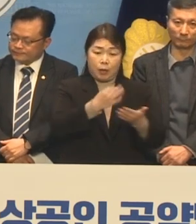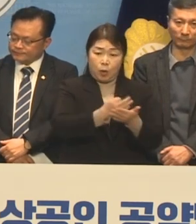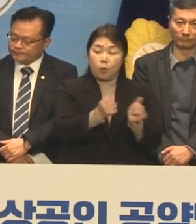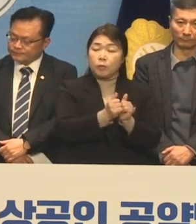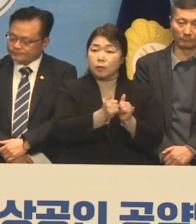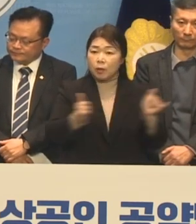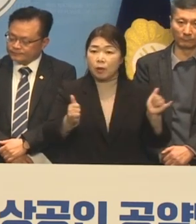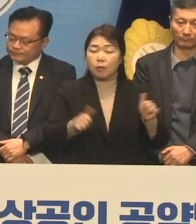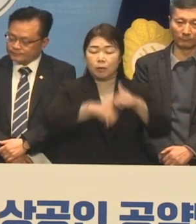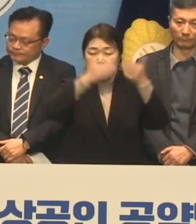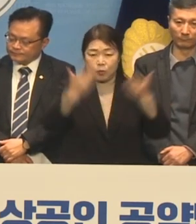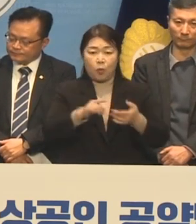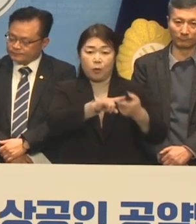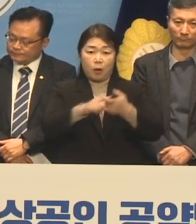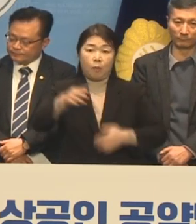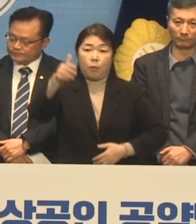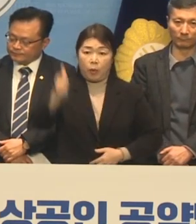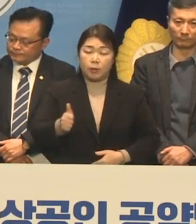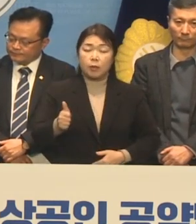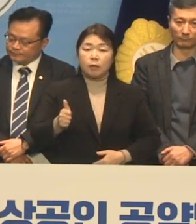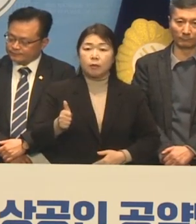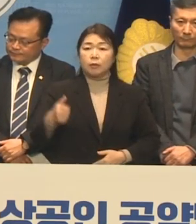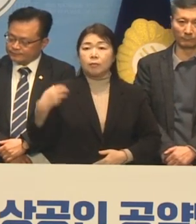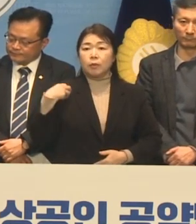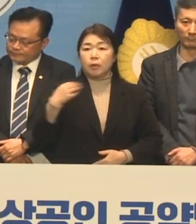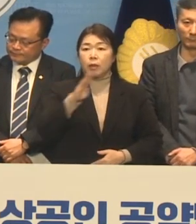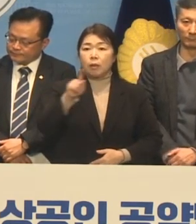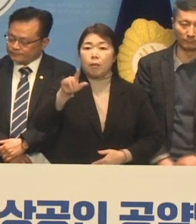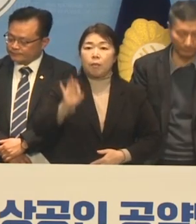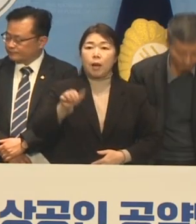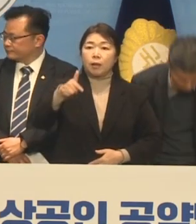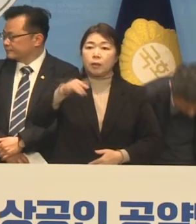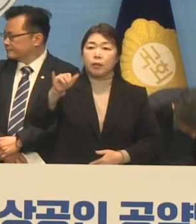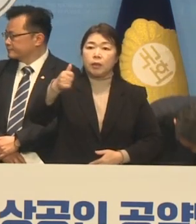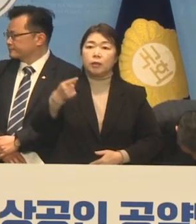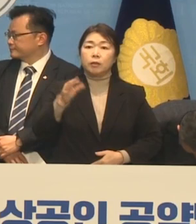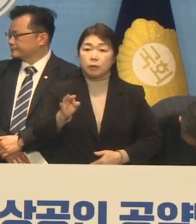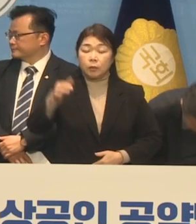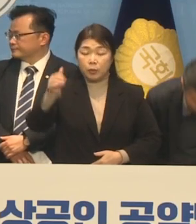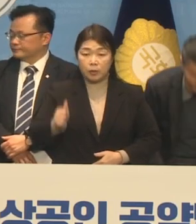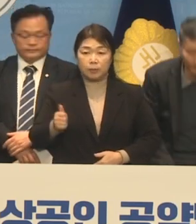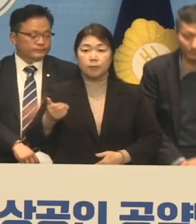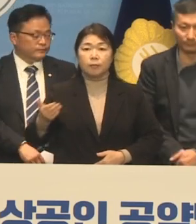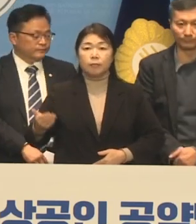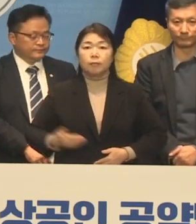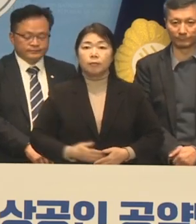한국중소상인자영업자 총연합회 회장을 맡고 계시는 방기영 회장님 함께해 주셨습니다.